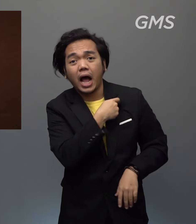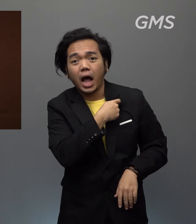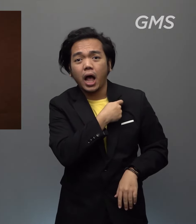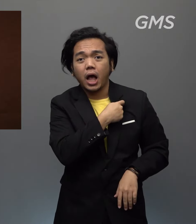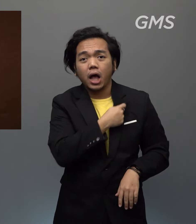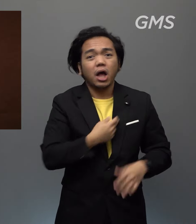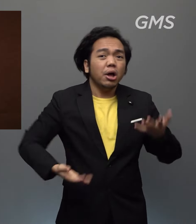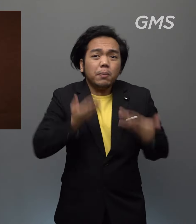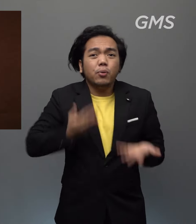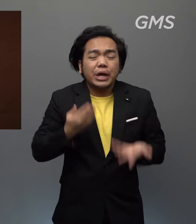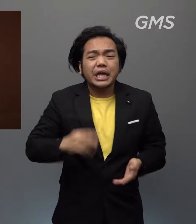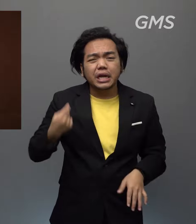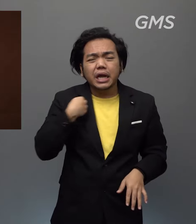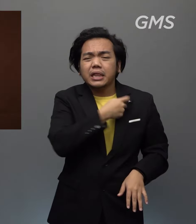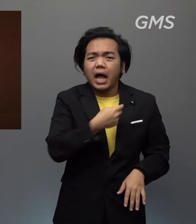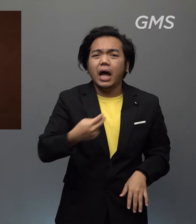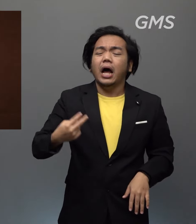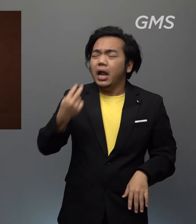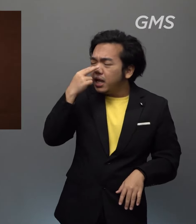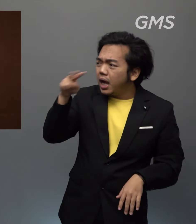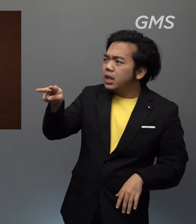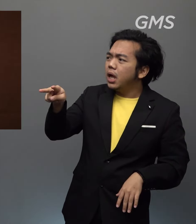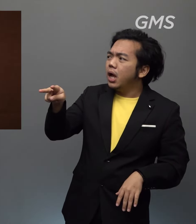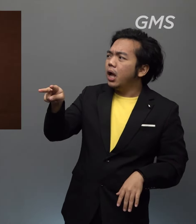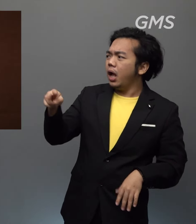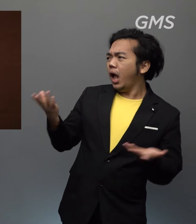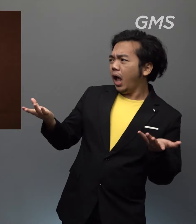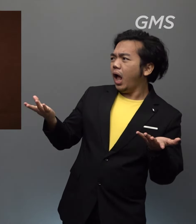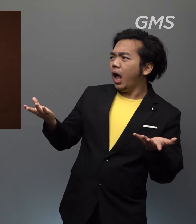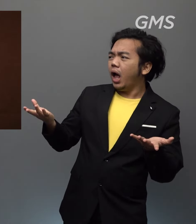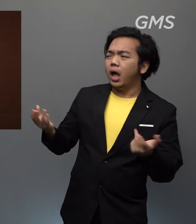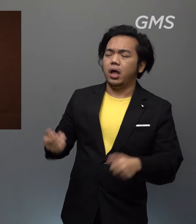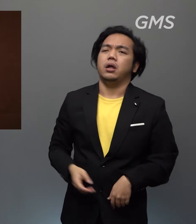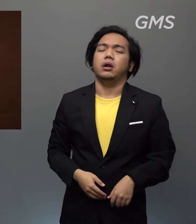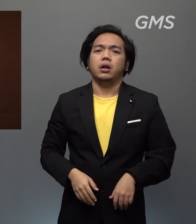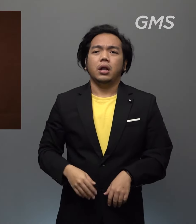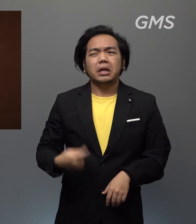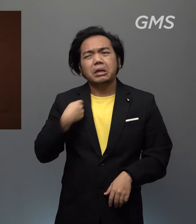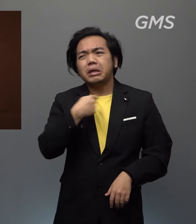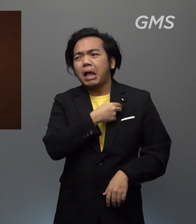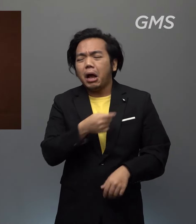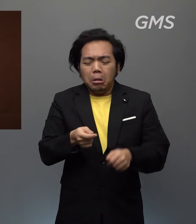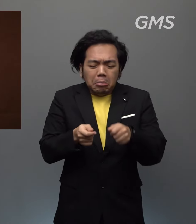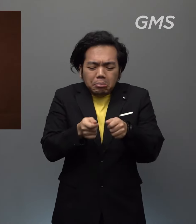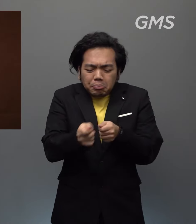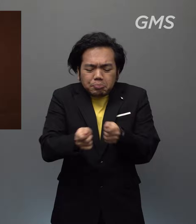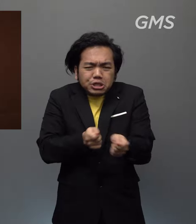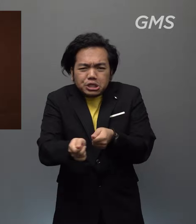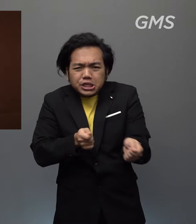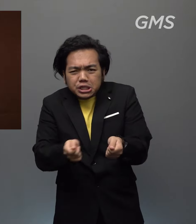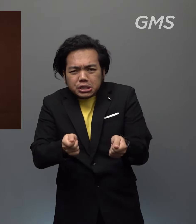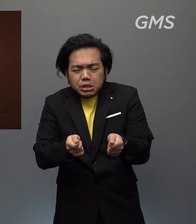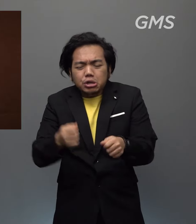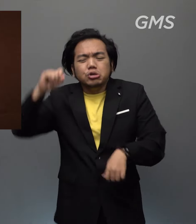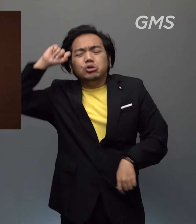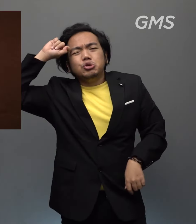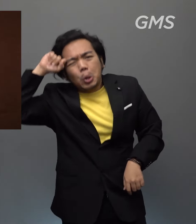mungkin hari ini, apa yang kita kerjakan, bisnis mungkin sedang dalam kondisi yang